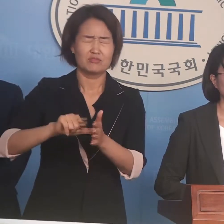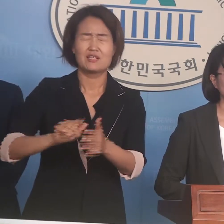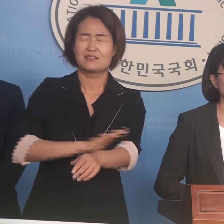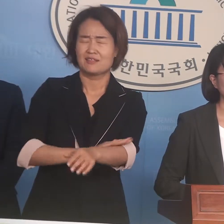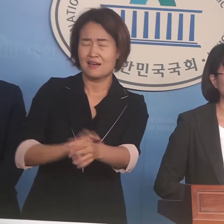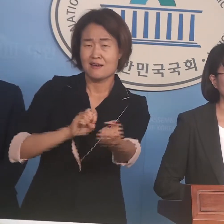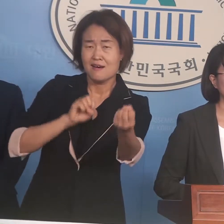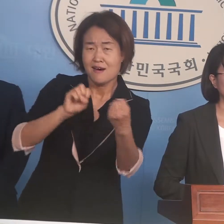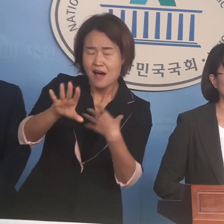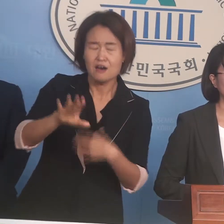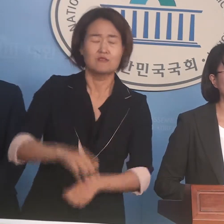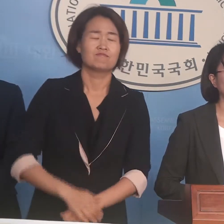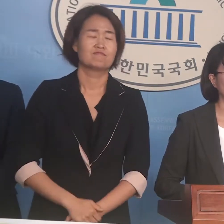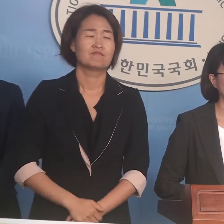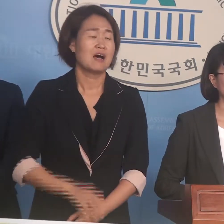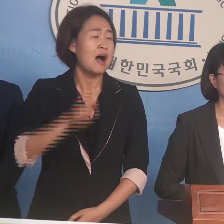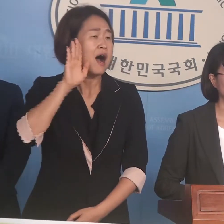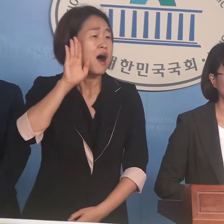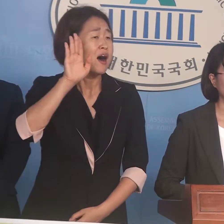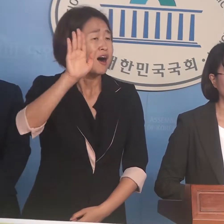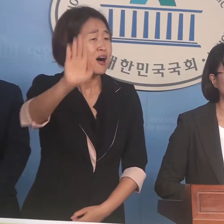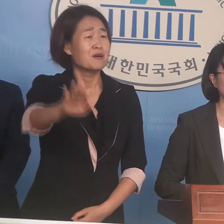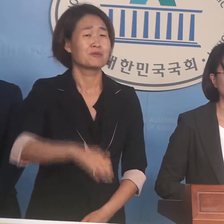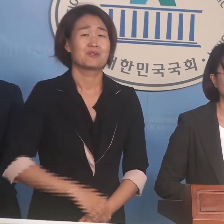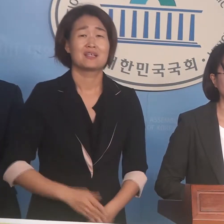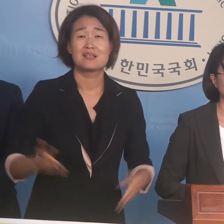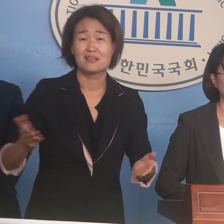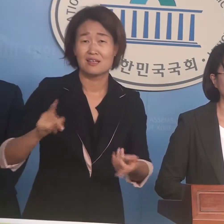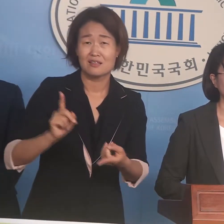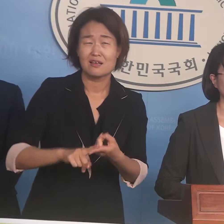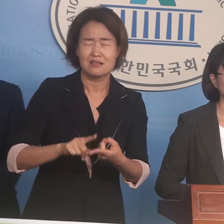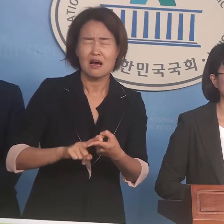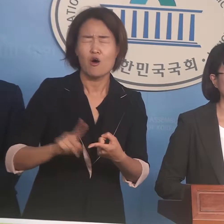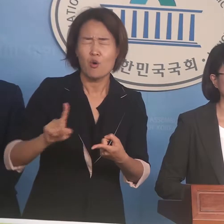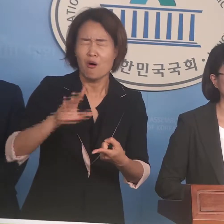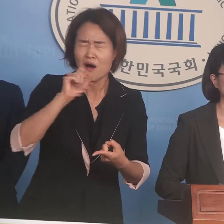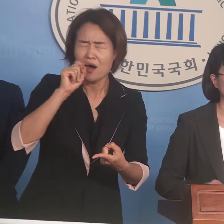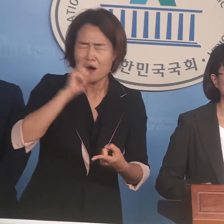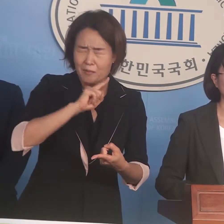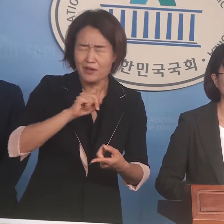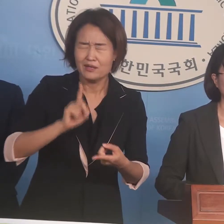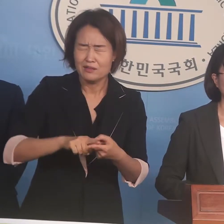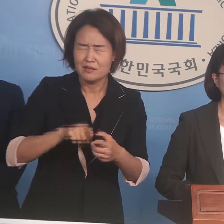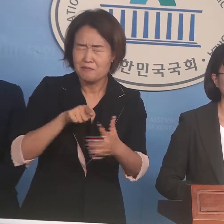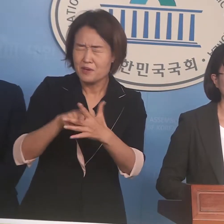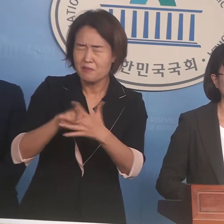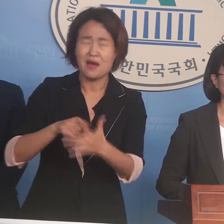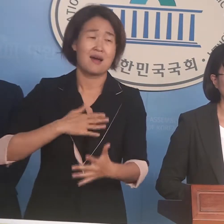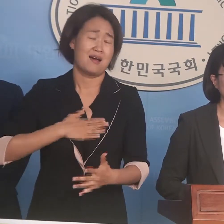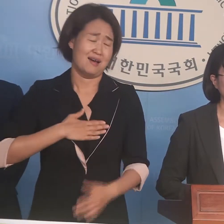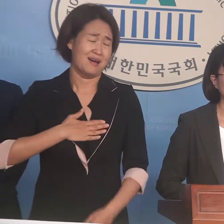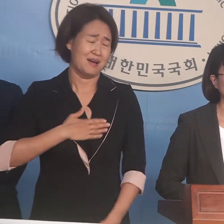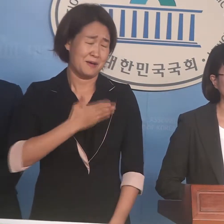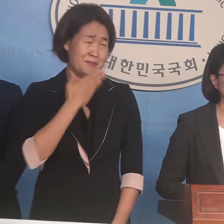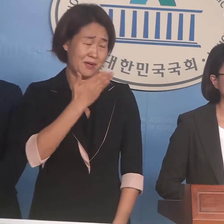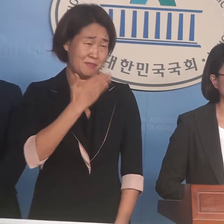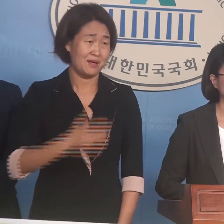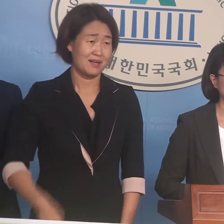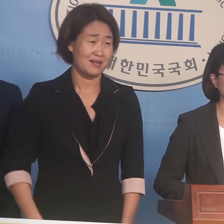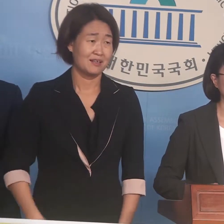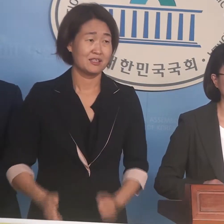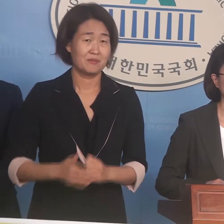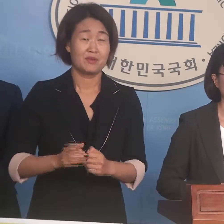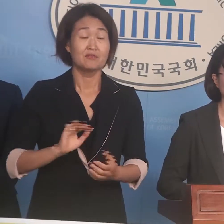응답이 공정거래위원장이 앞으로의 행보를 가늠할 수 있는 척도라고 생각을 합니다. 해서 진지한